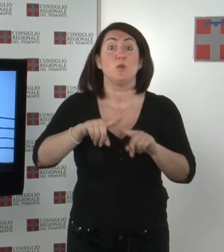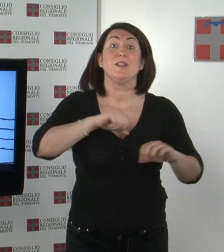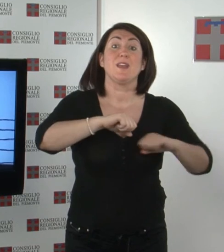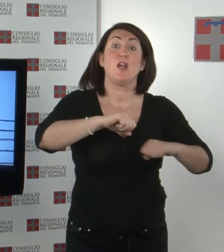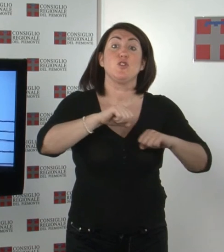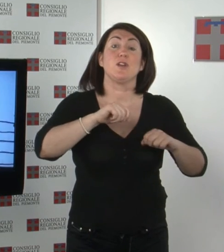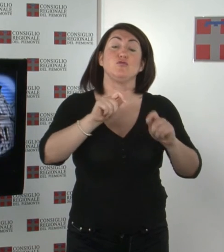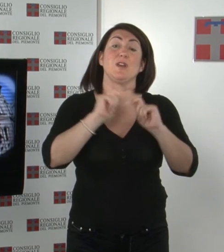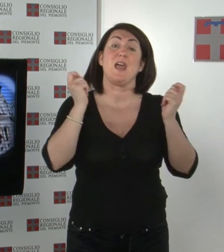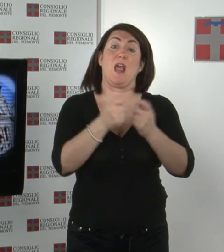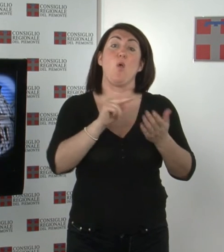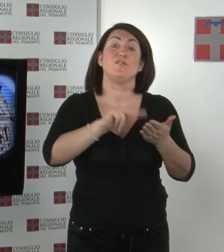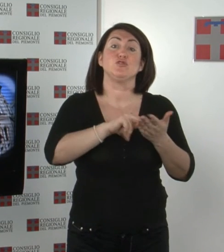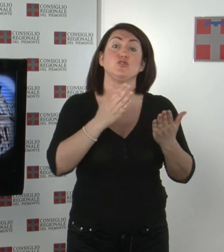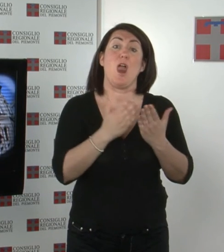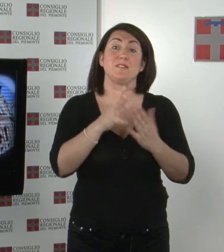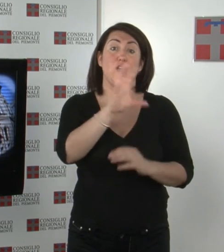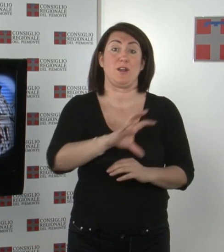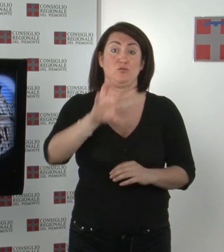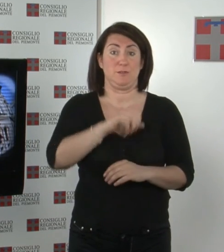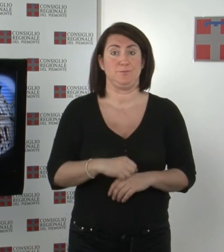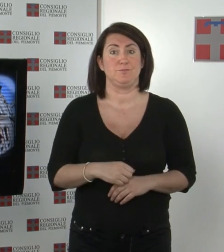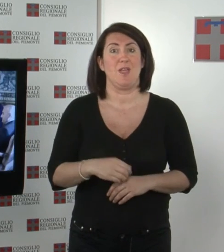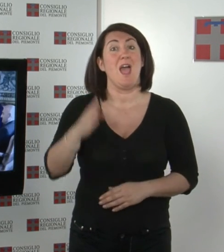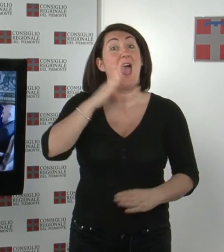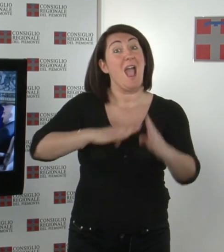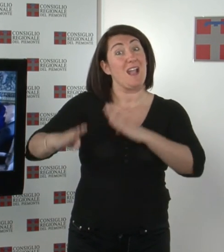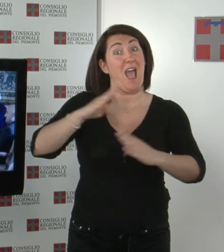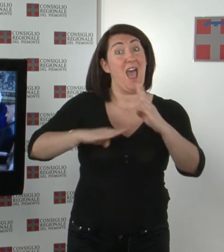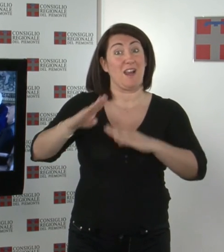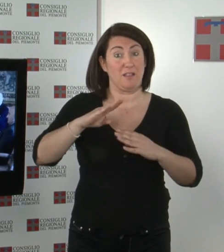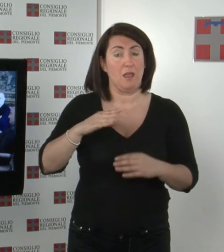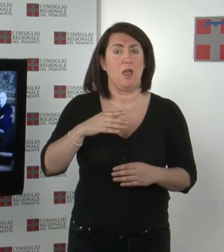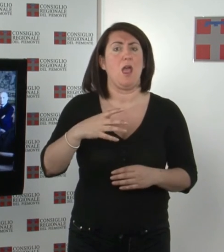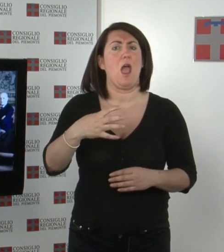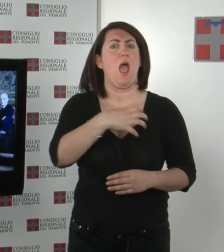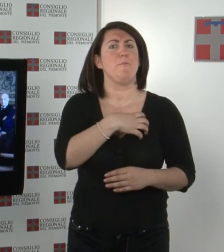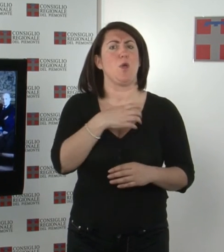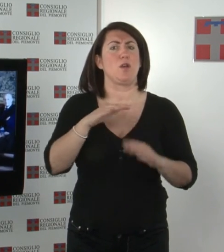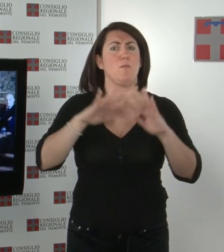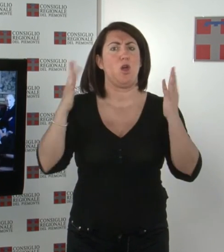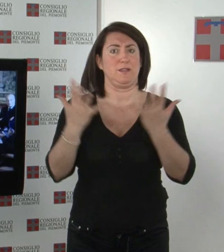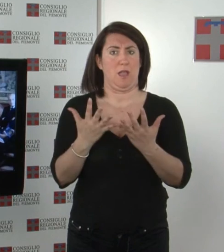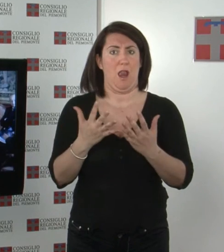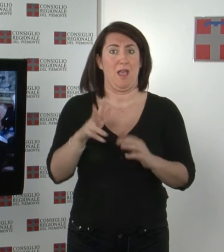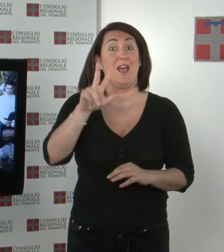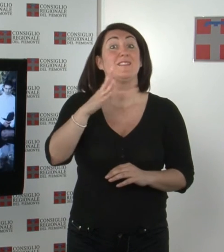Regionale. Campione mondiale di Karate Do. Il 3 maggio a Palazzo Lascaris il presidente del Consiglio regionale ha